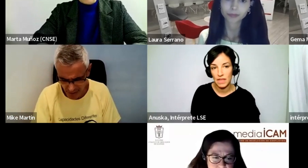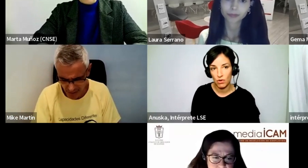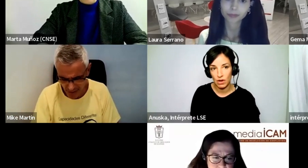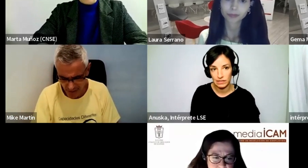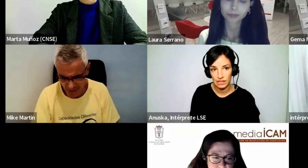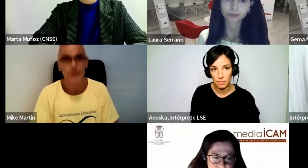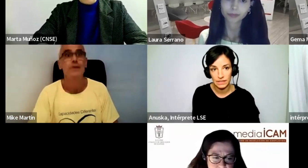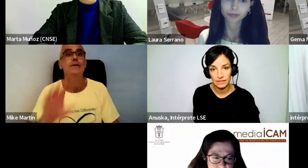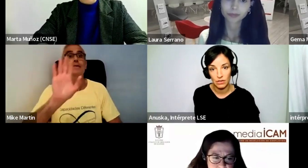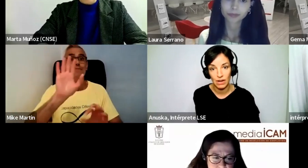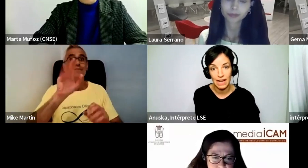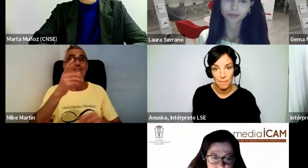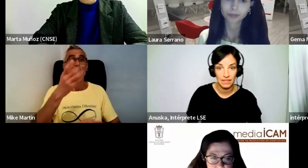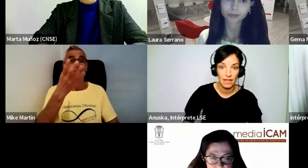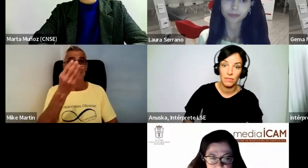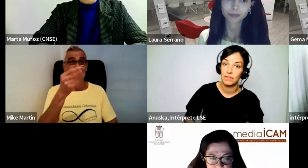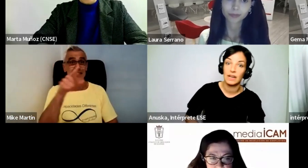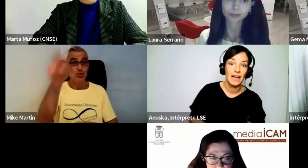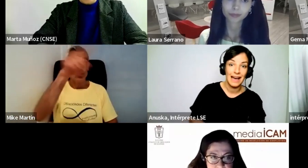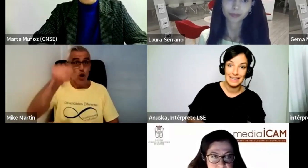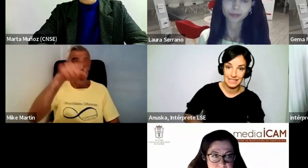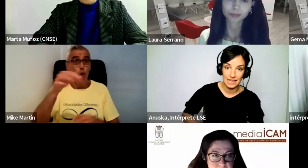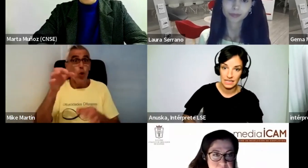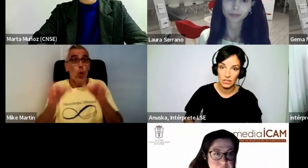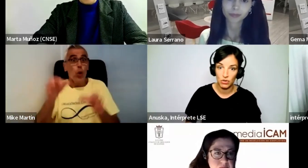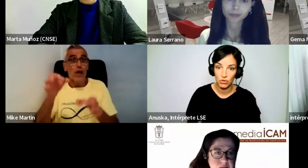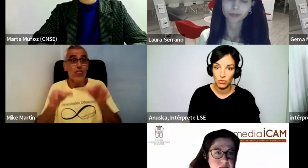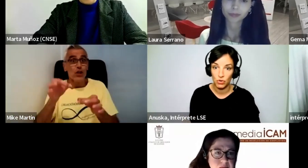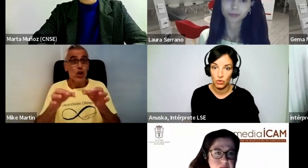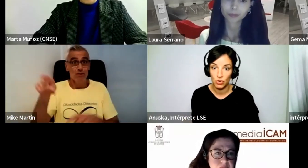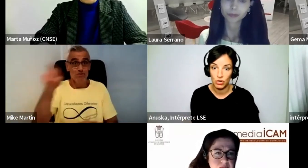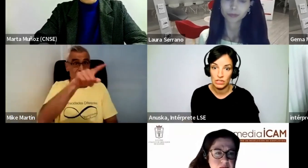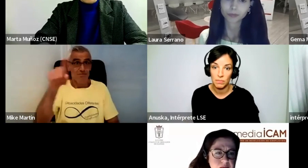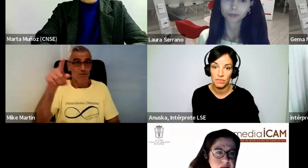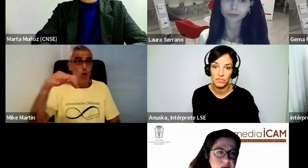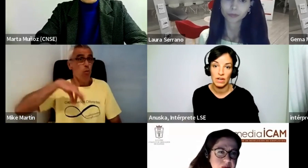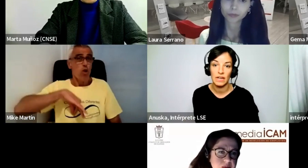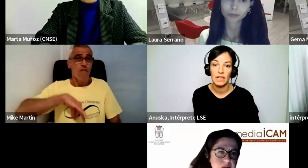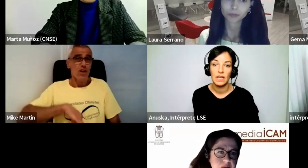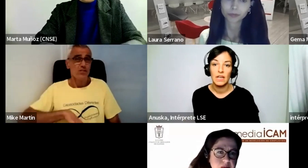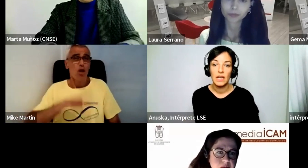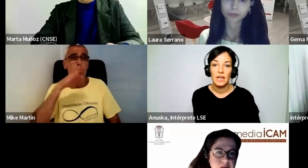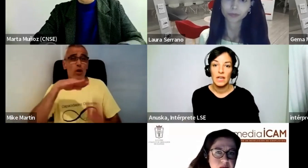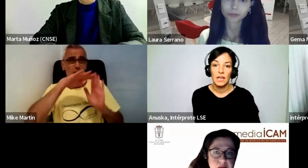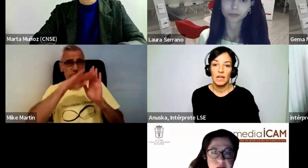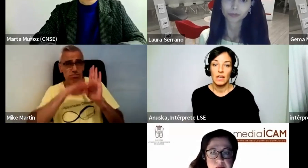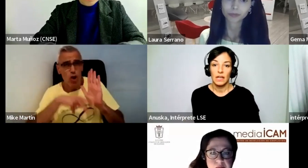profesional, mediadora, intérprete, tengo la capacidad de decir, hasta aquí, no quiero esta profesional.